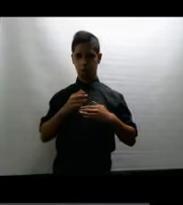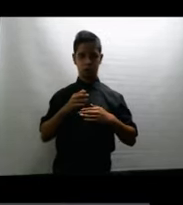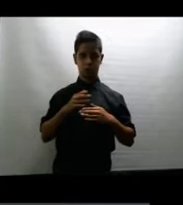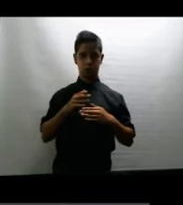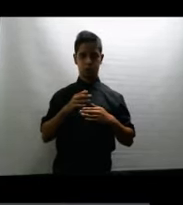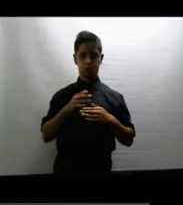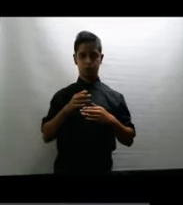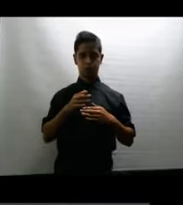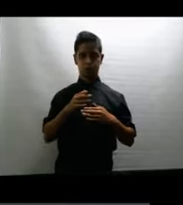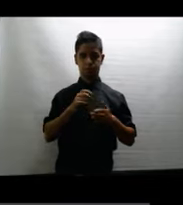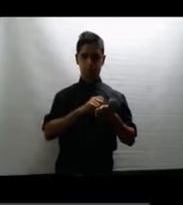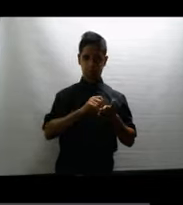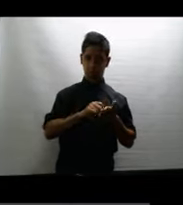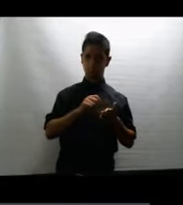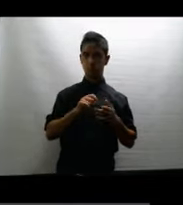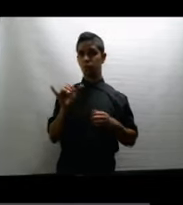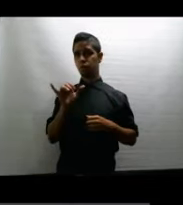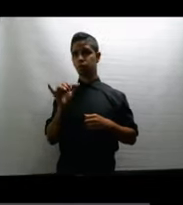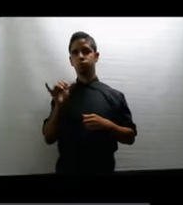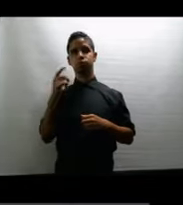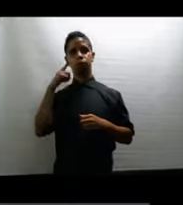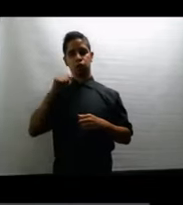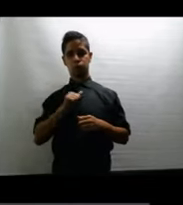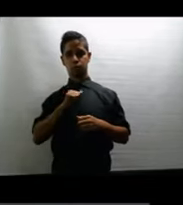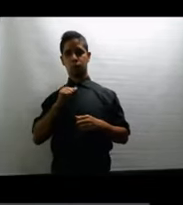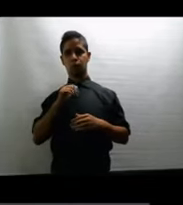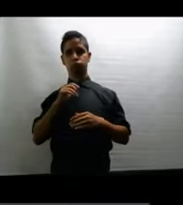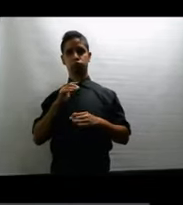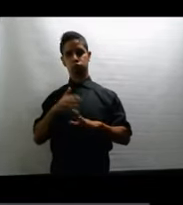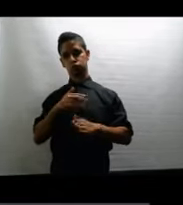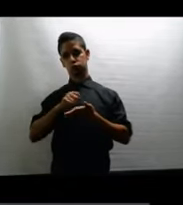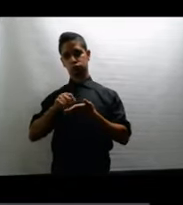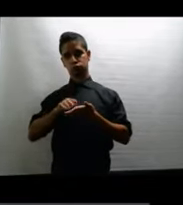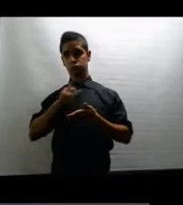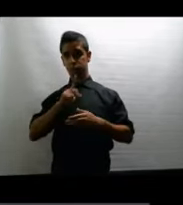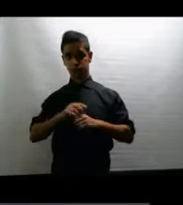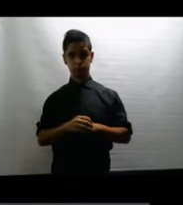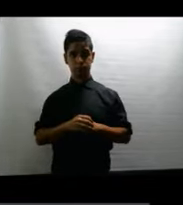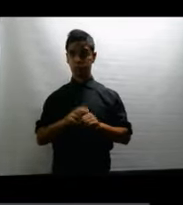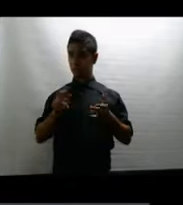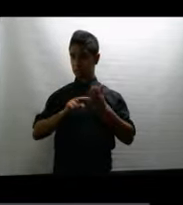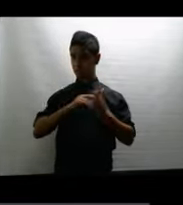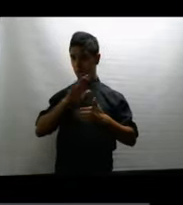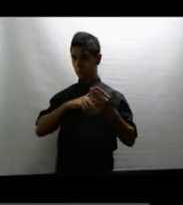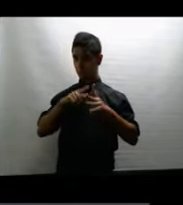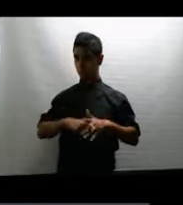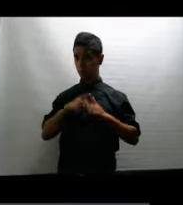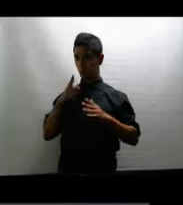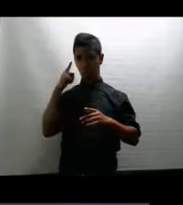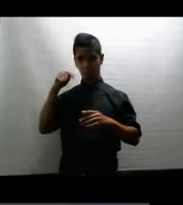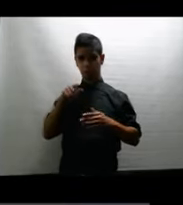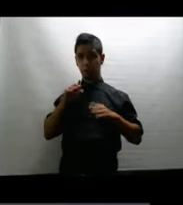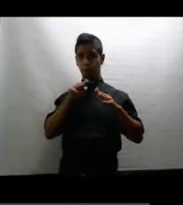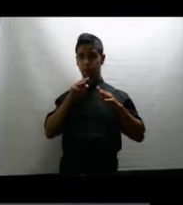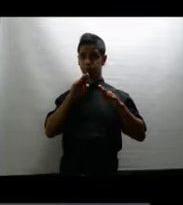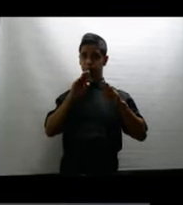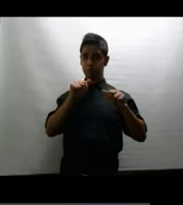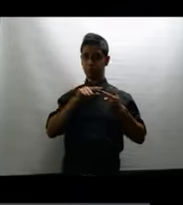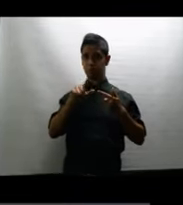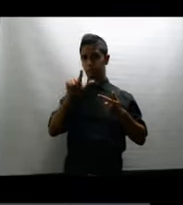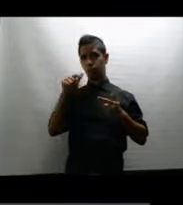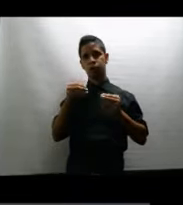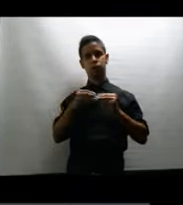para acompañarme, sino para poder escribir canciones. Uh-huh. O sea, que todo eso empezó básicamente en la universidad, sí, bachillerato y ya maestría. Sí, ya la